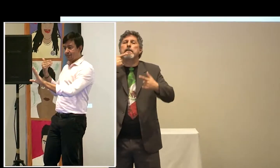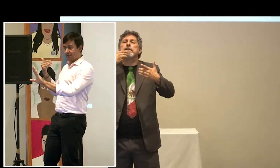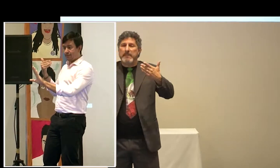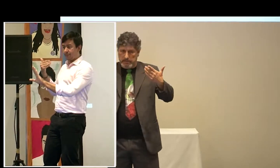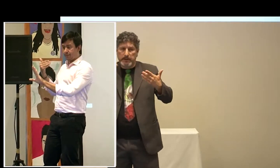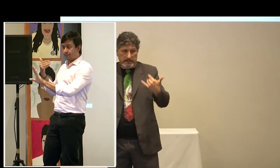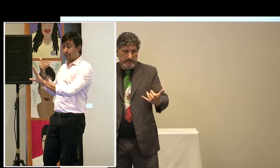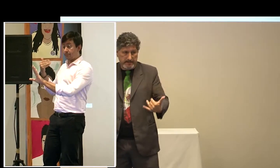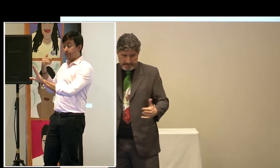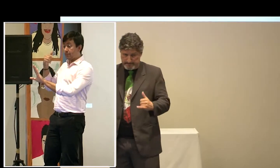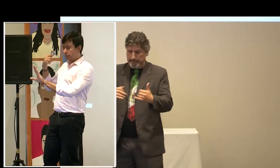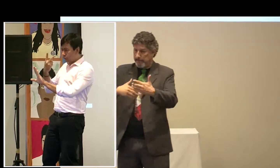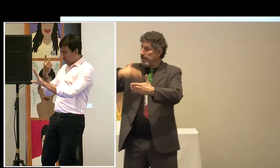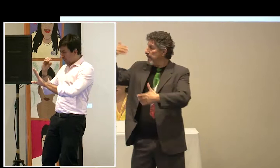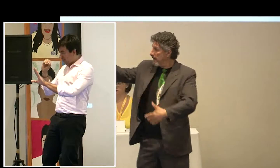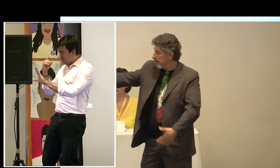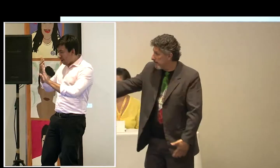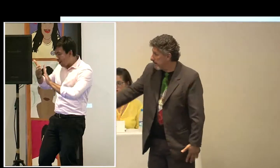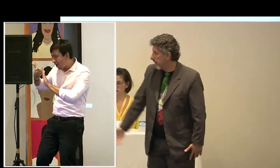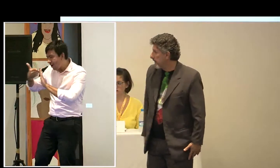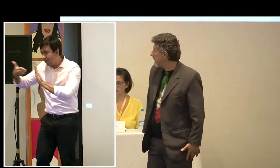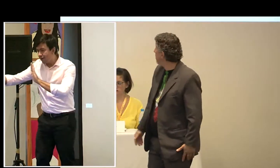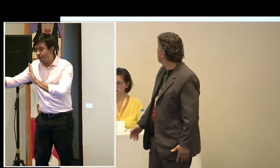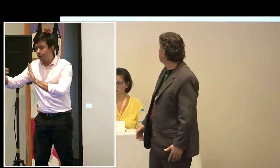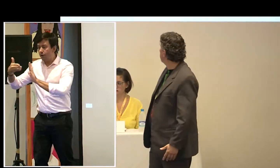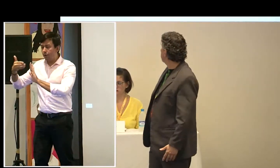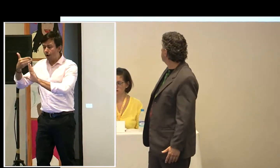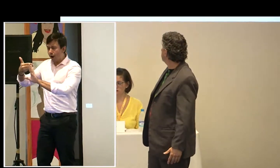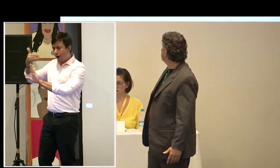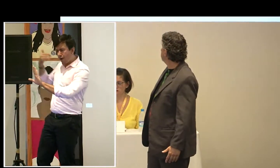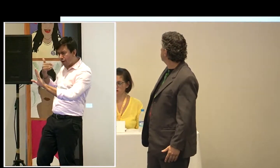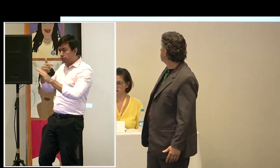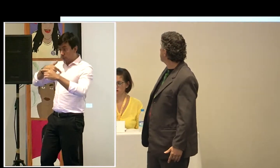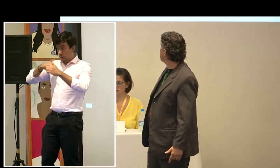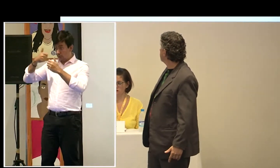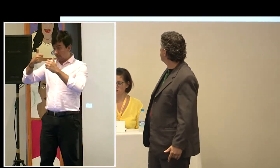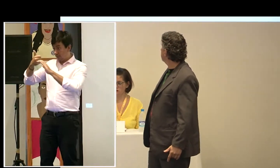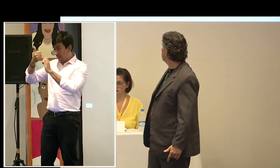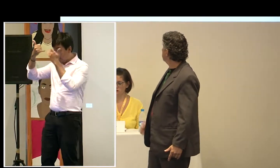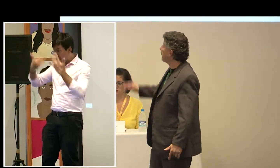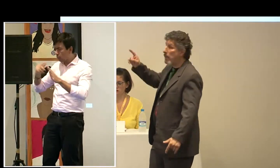Antes de 2005, antes da lei, como era essa comunidade?